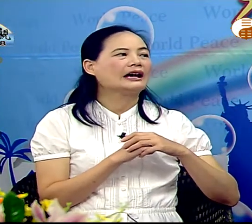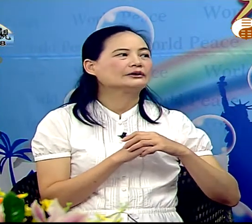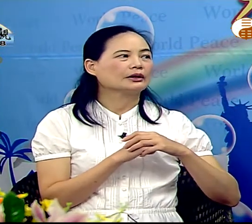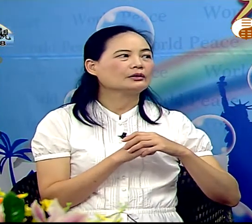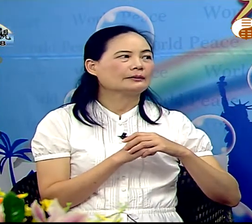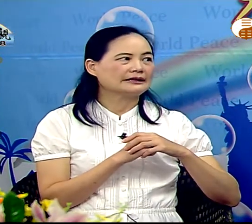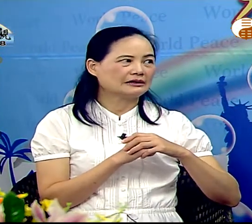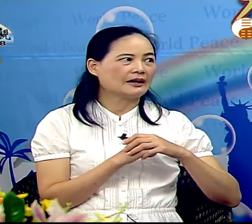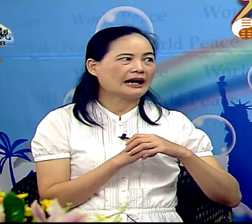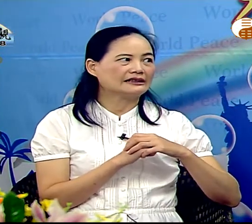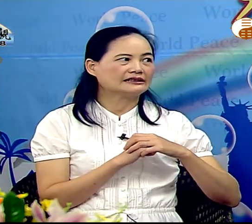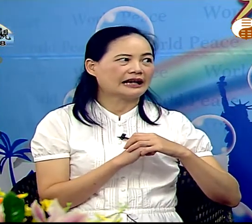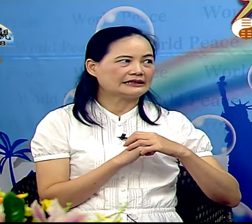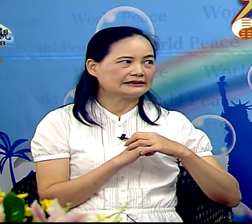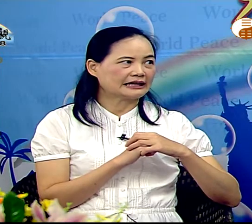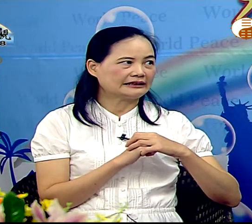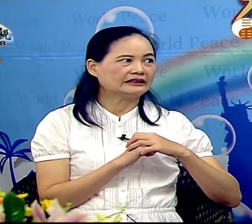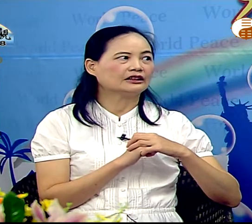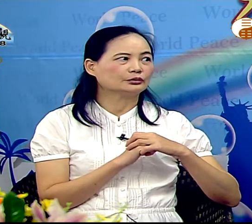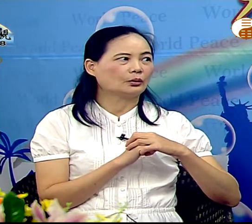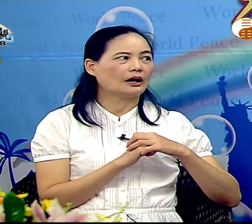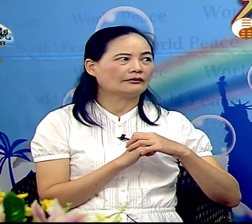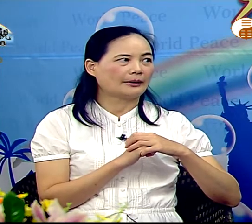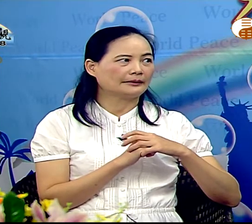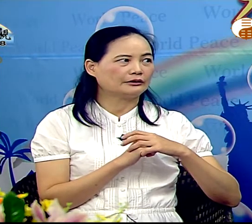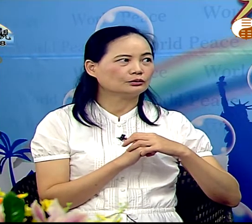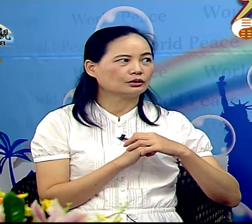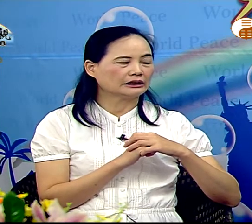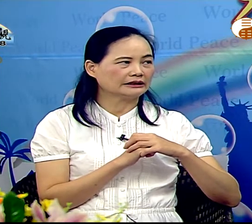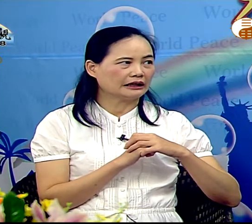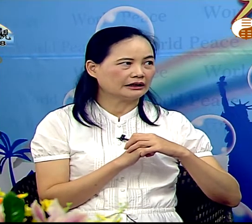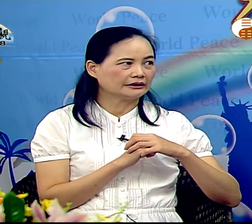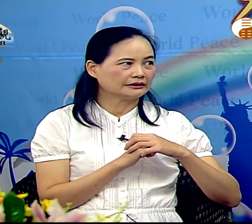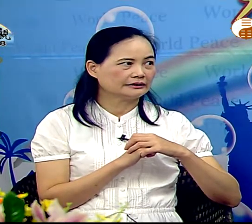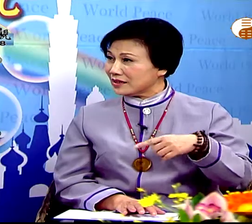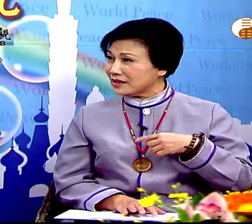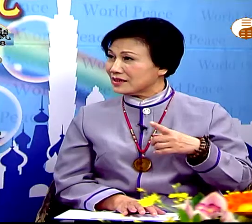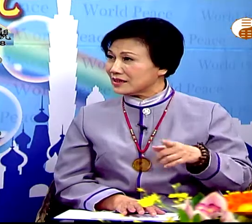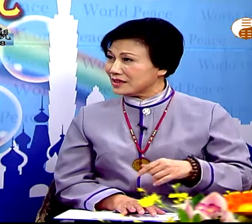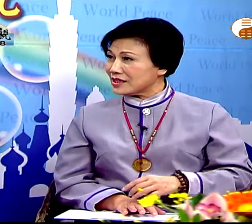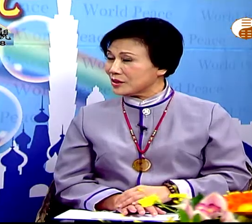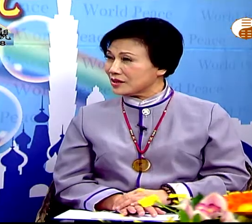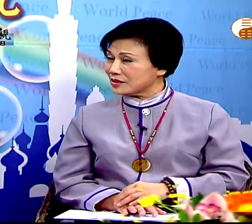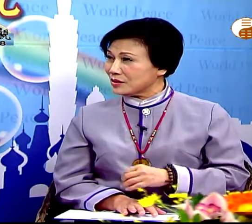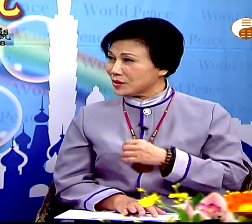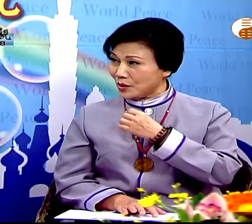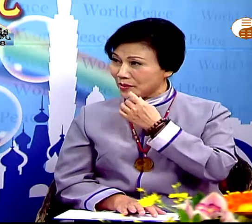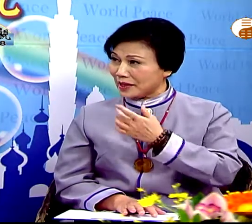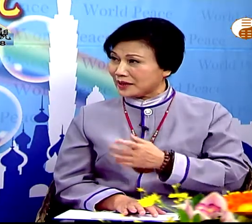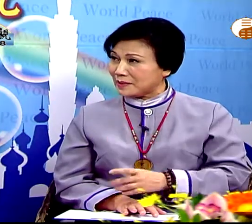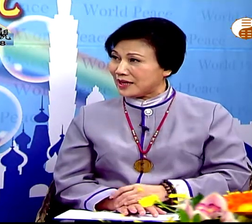所以我们希望孩子还是在听能说话方面。如果 学生跟学生会自己用口语表达吗？